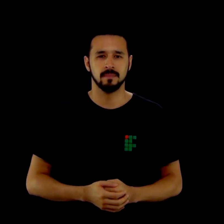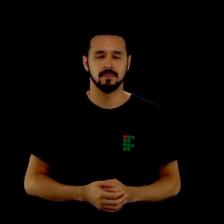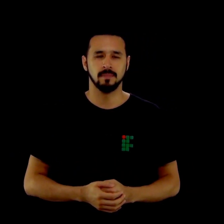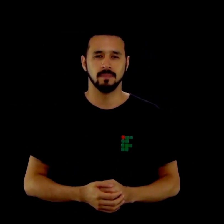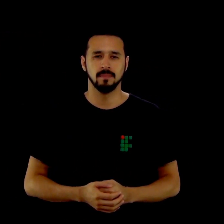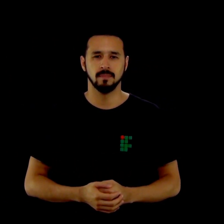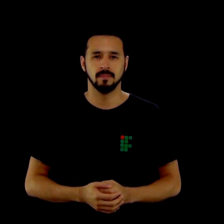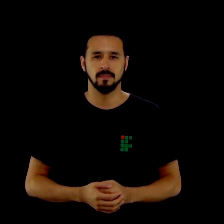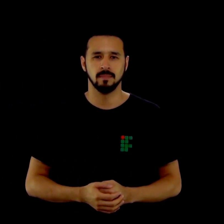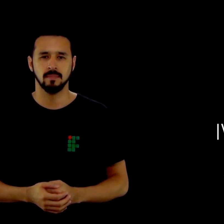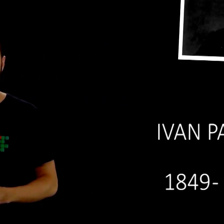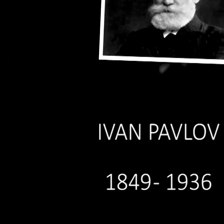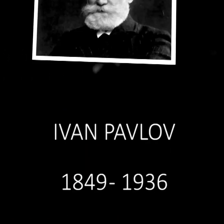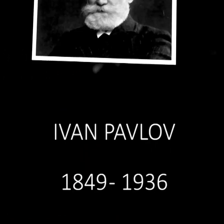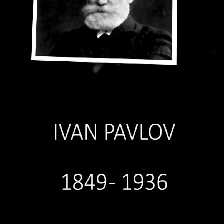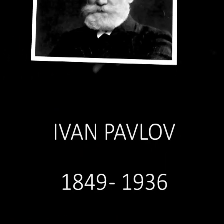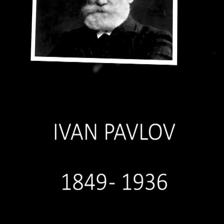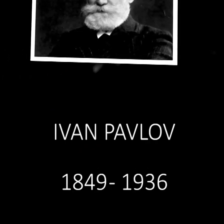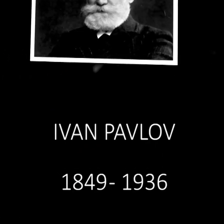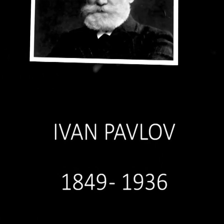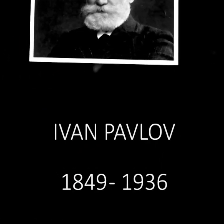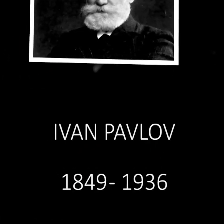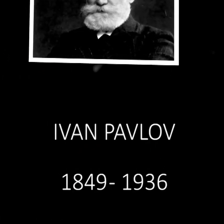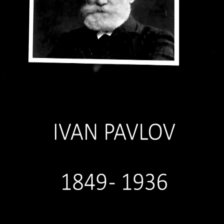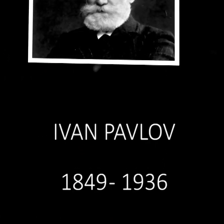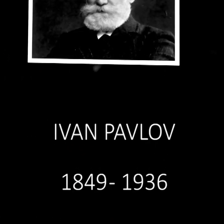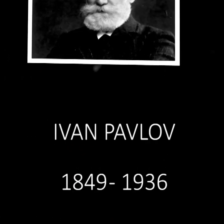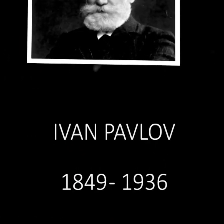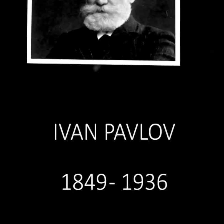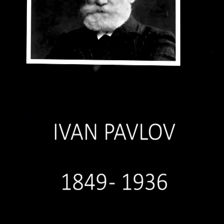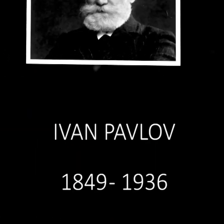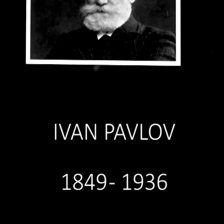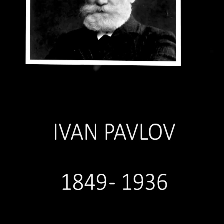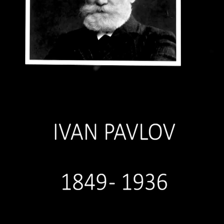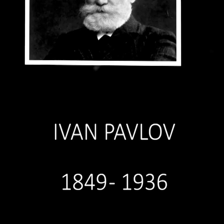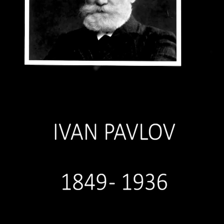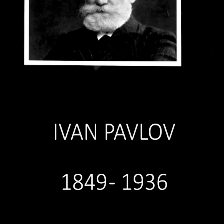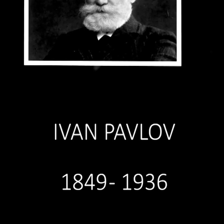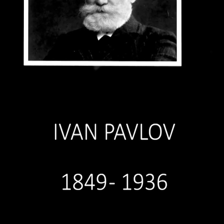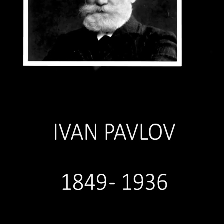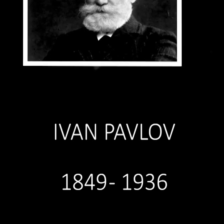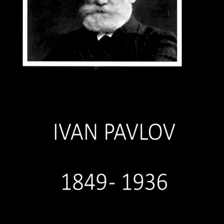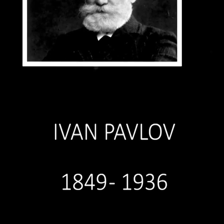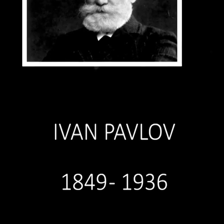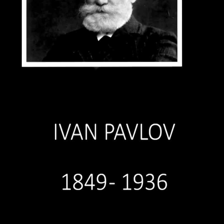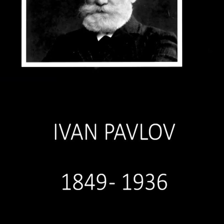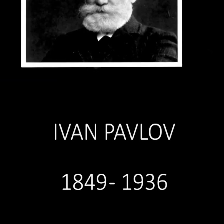1874 a 1949, e o russo Ivan Pavlov,